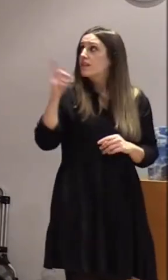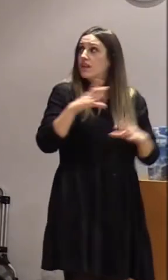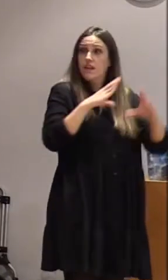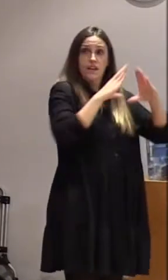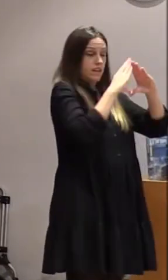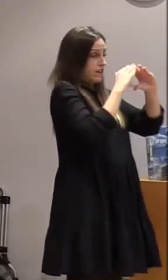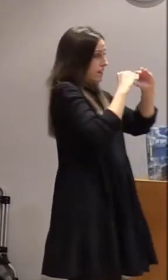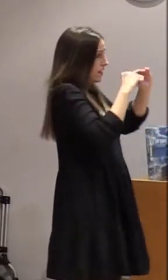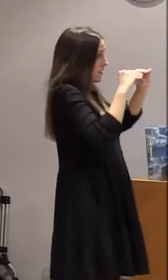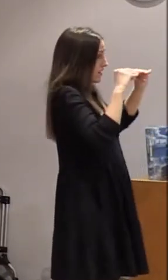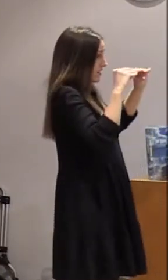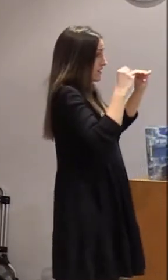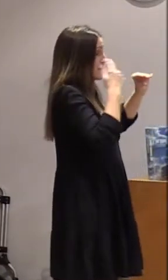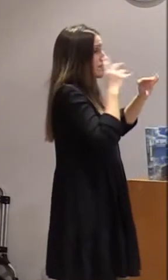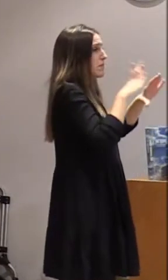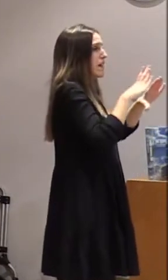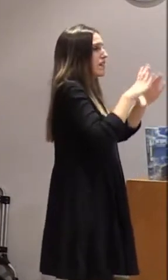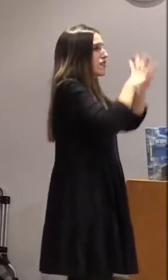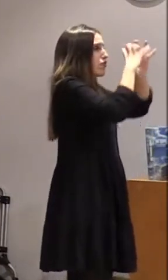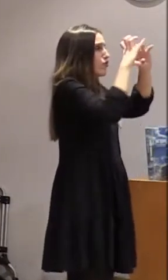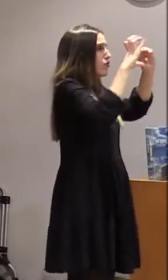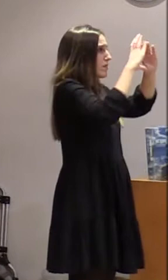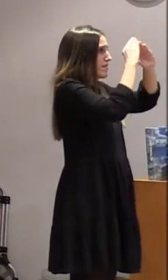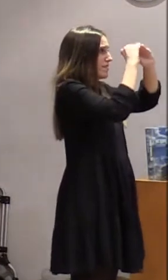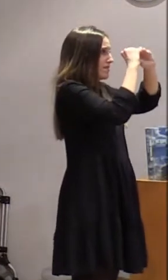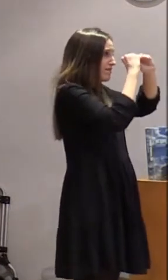las que ha pintado Dalí, nubes aplastadas.